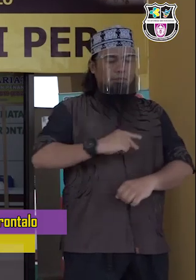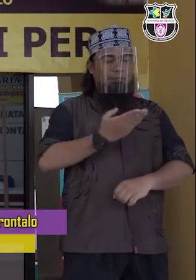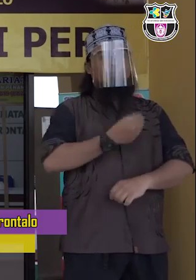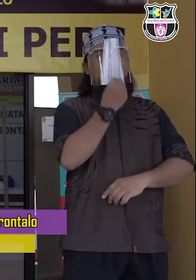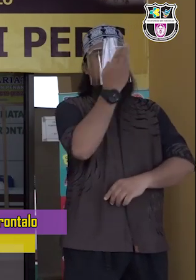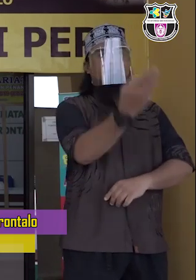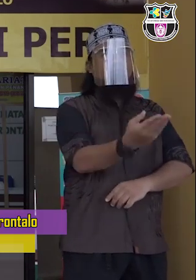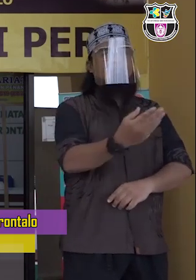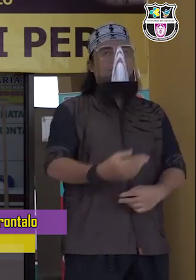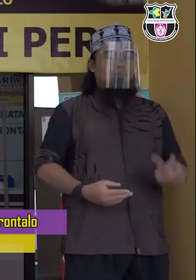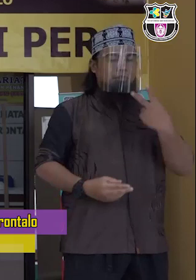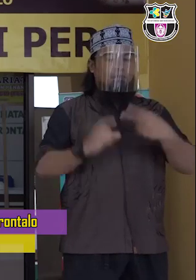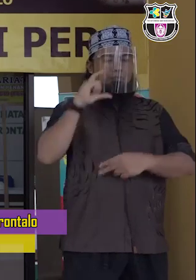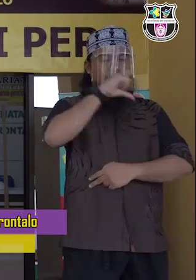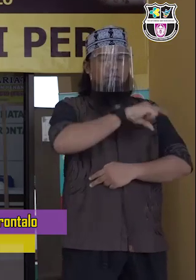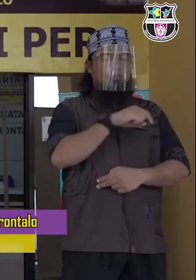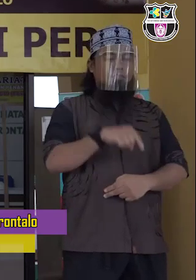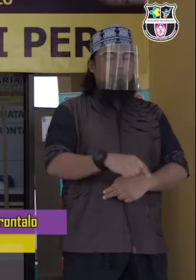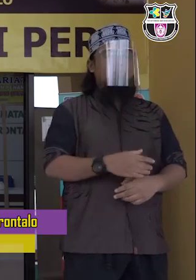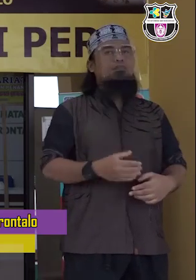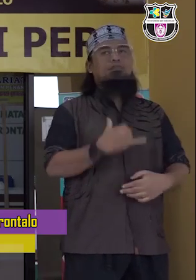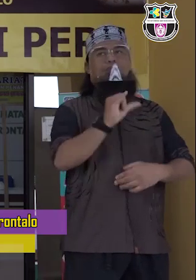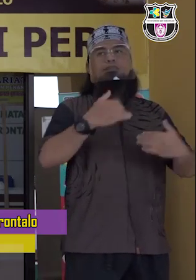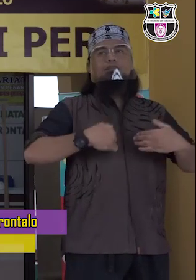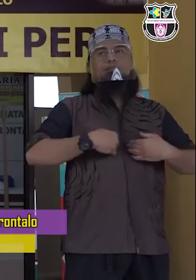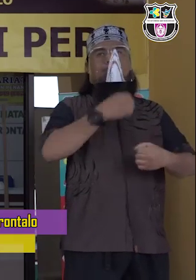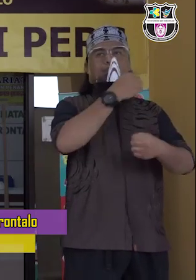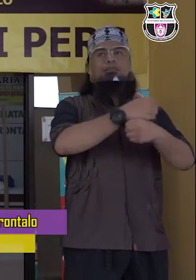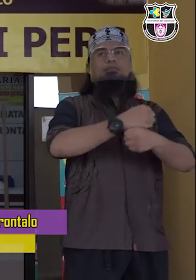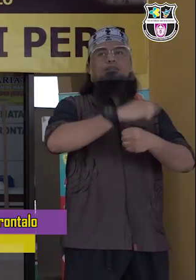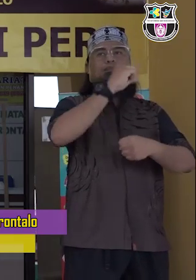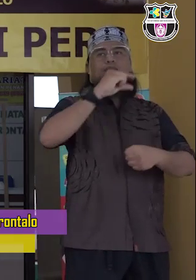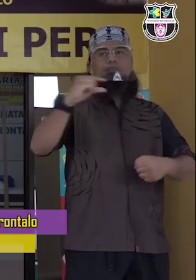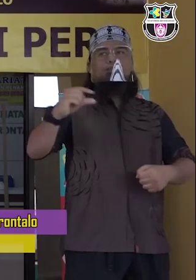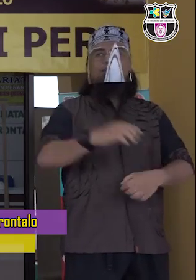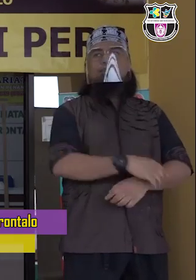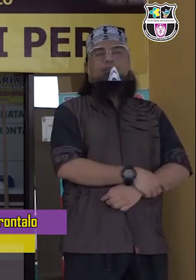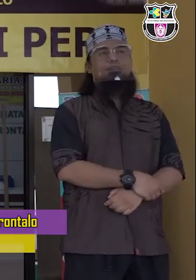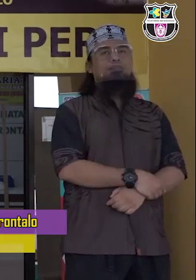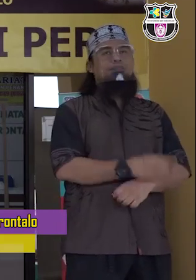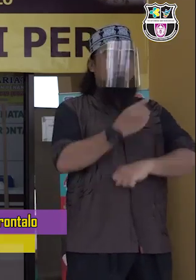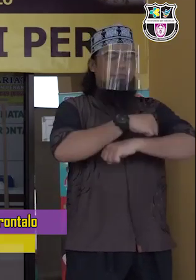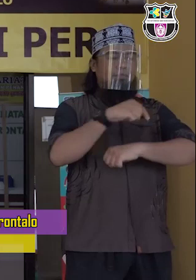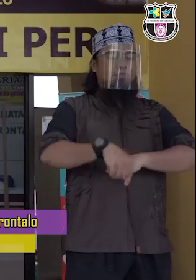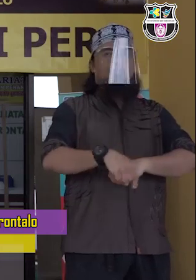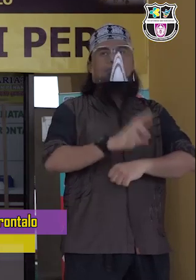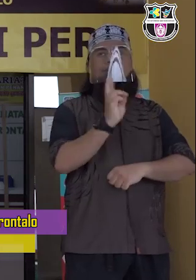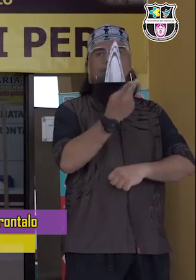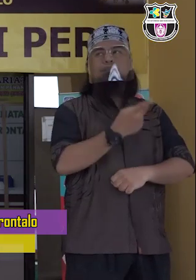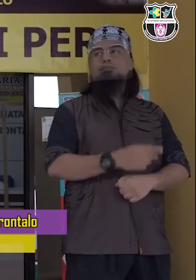situasi terkini COVID-19 yang ada di Provinsi Gorontalo pada hari ini, hari Rabu,